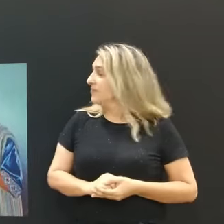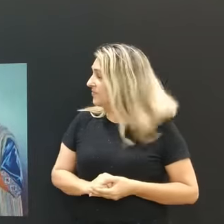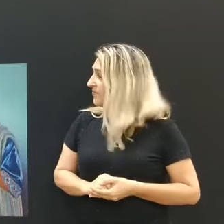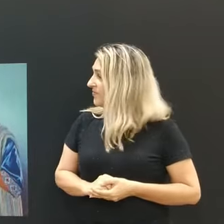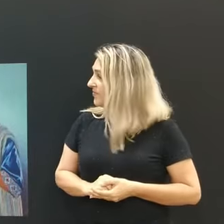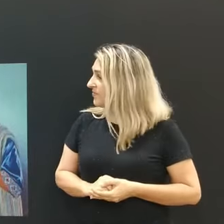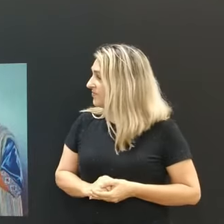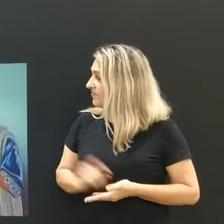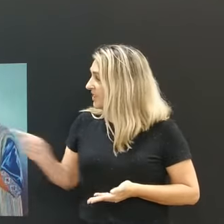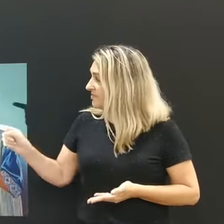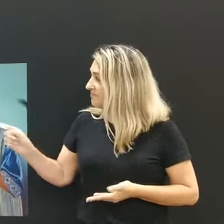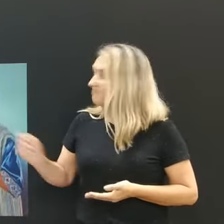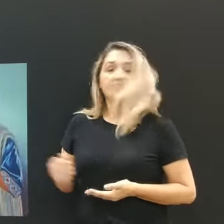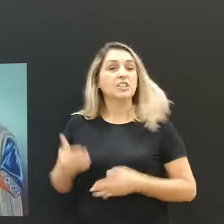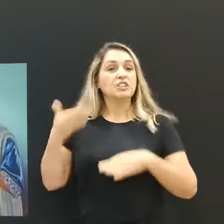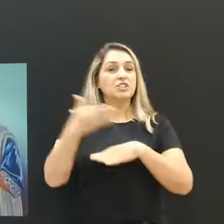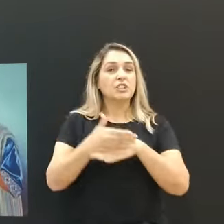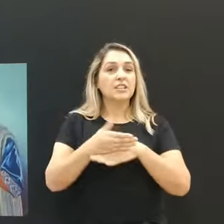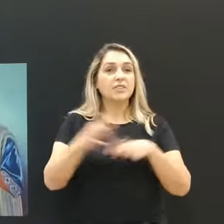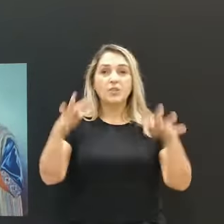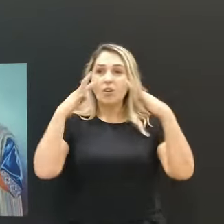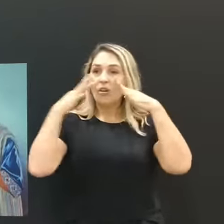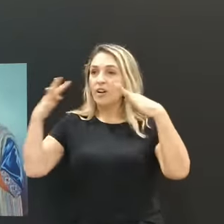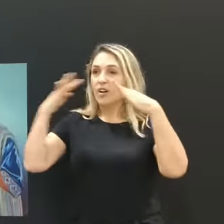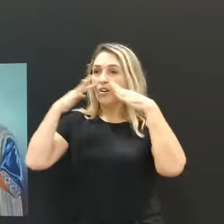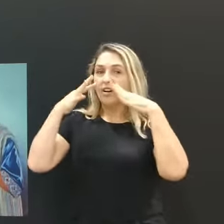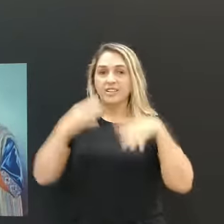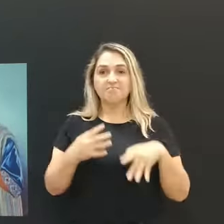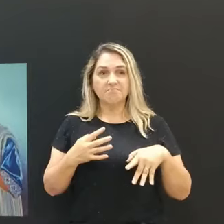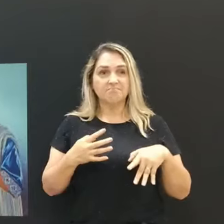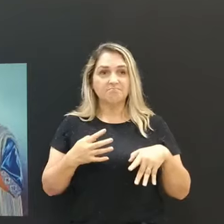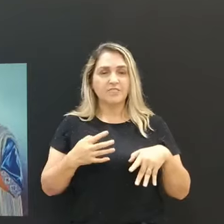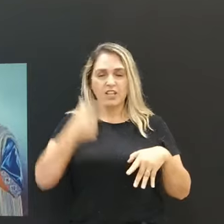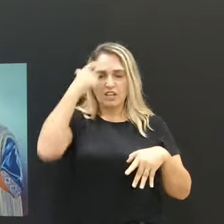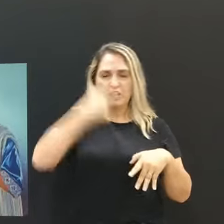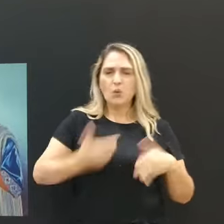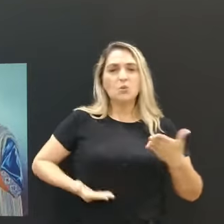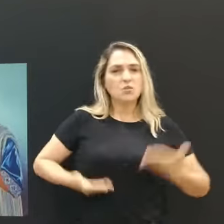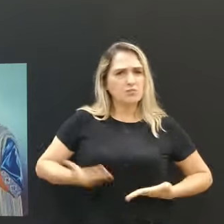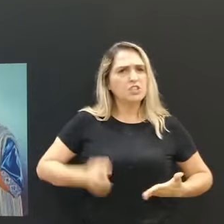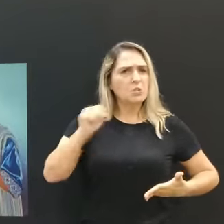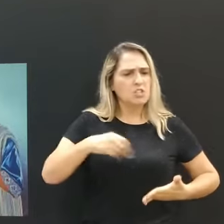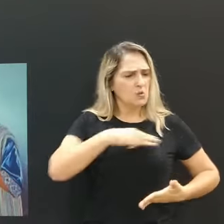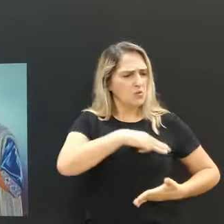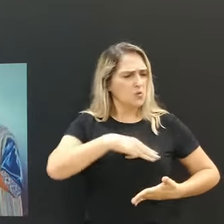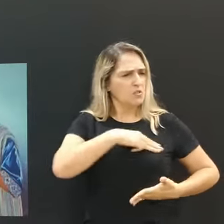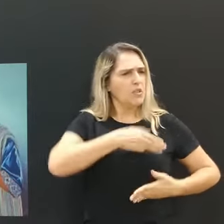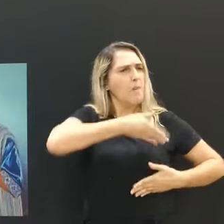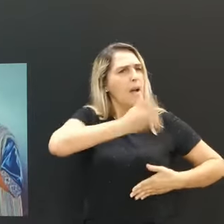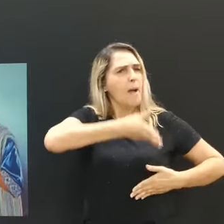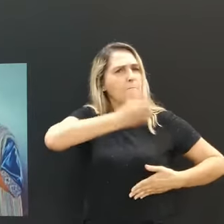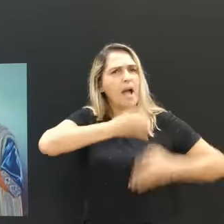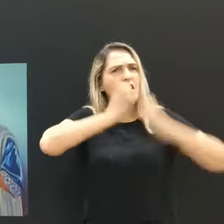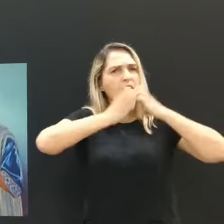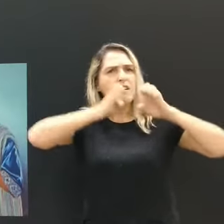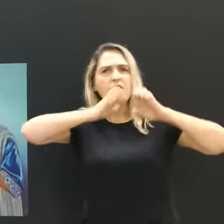Ele chega na igreja para servir a Deus, mas ele quer ser percebido, quer que as pessoas olhem para ele